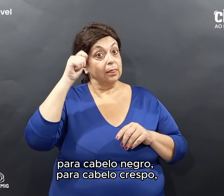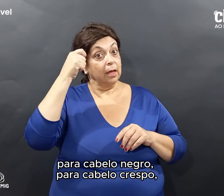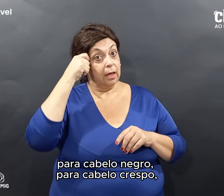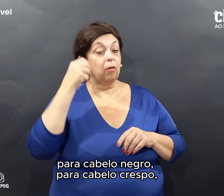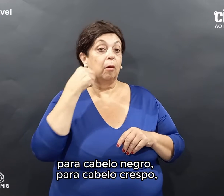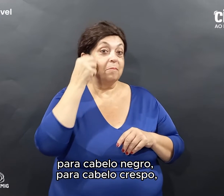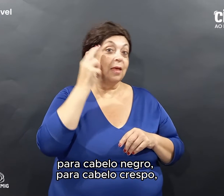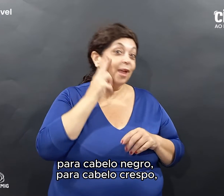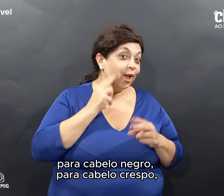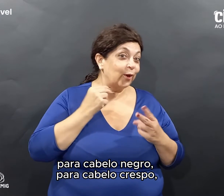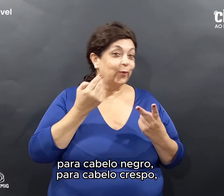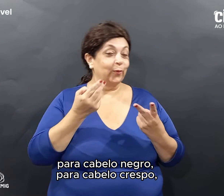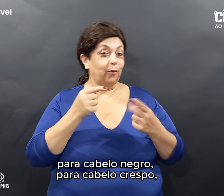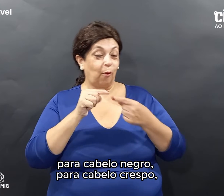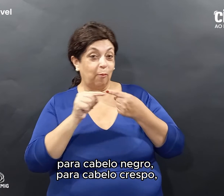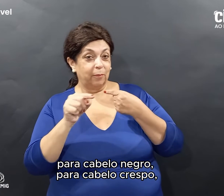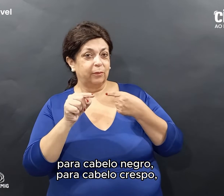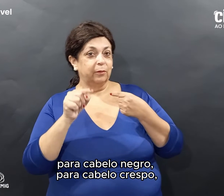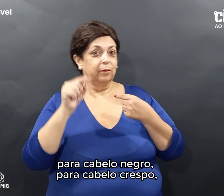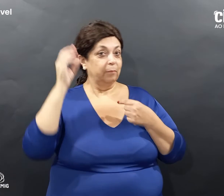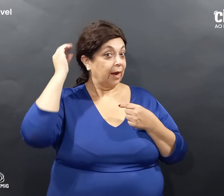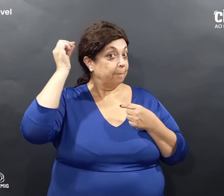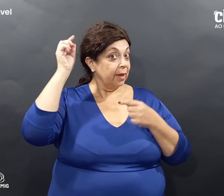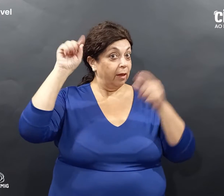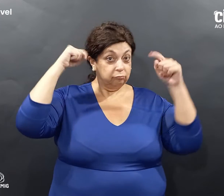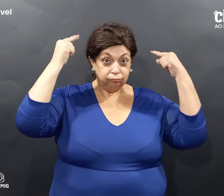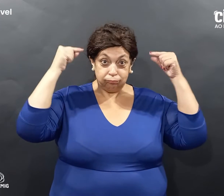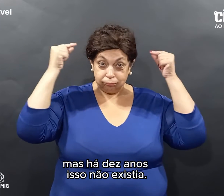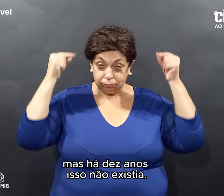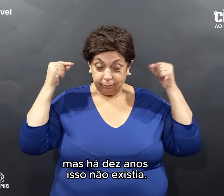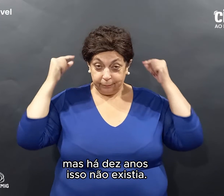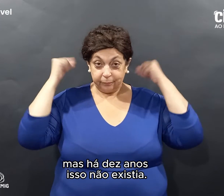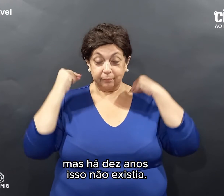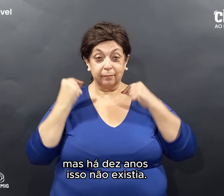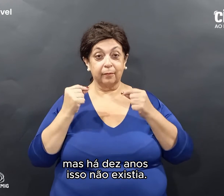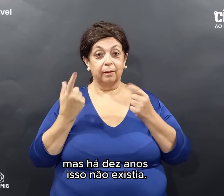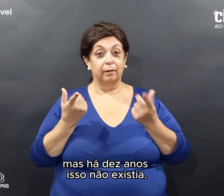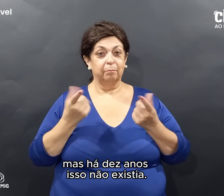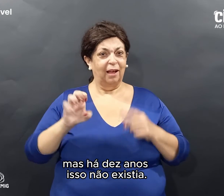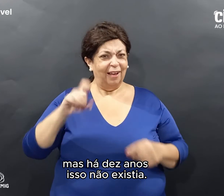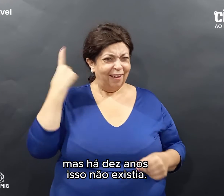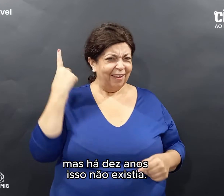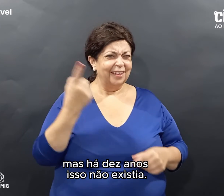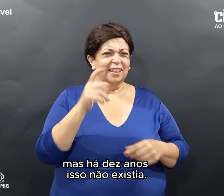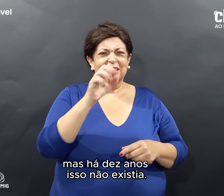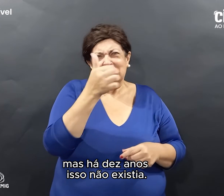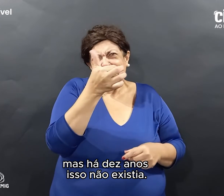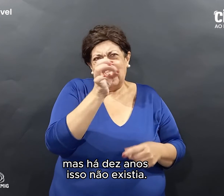negro, para cabelo crespo. Ah, mas há 10 anos atrás, isso